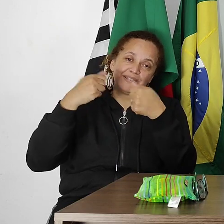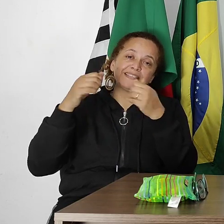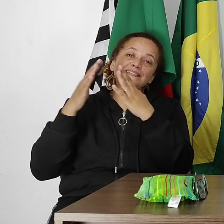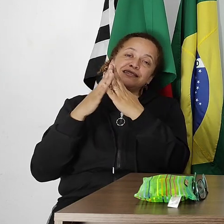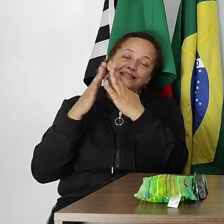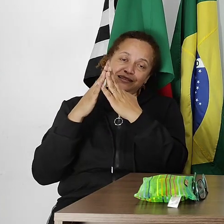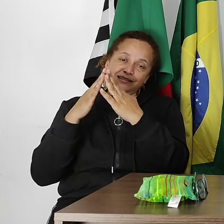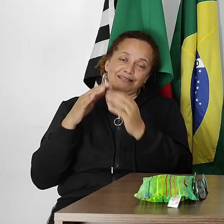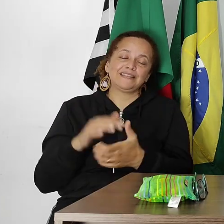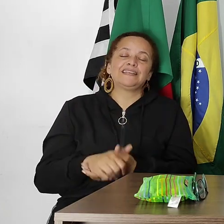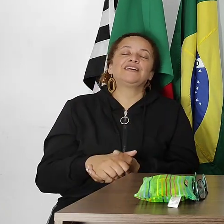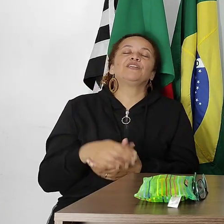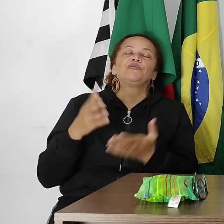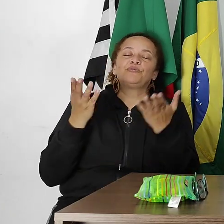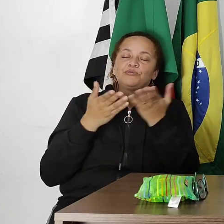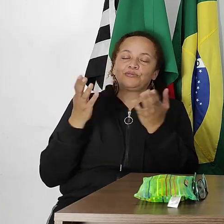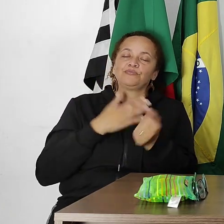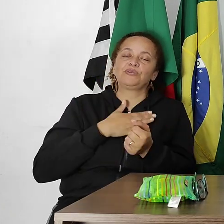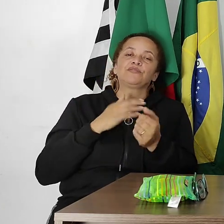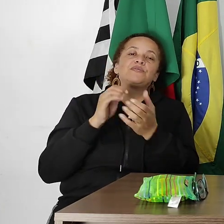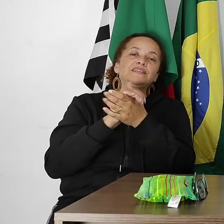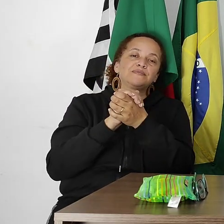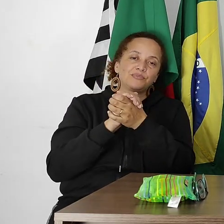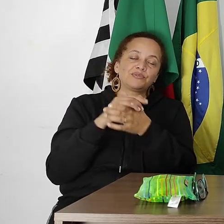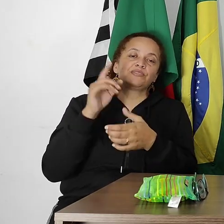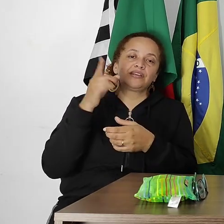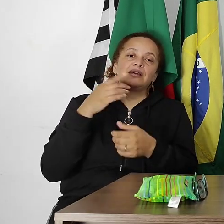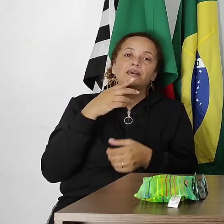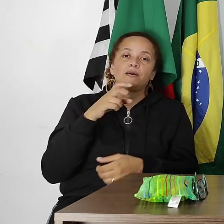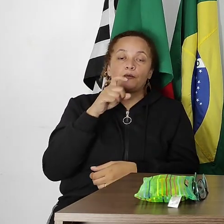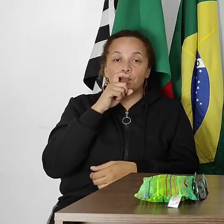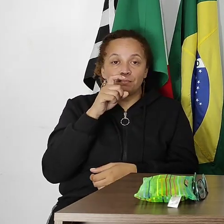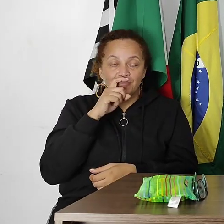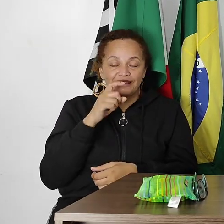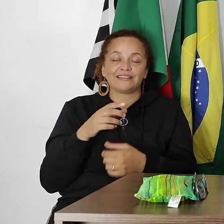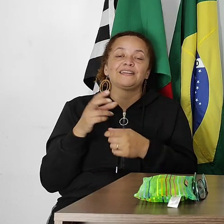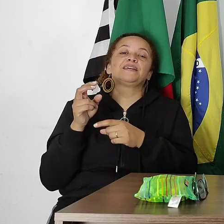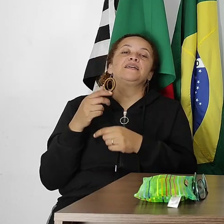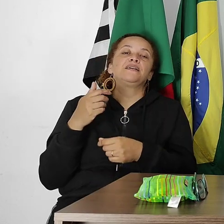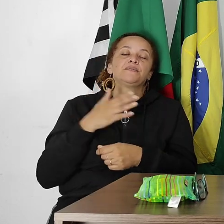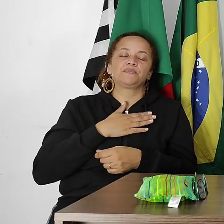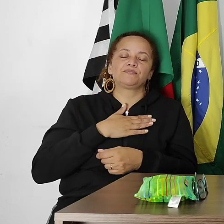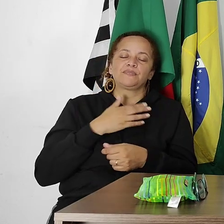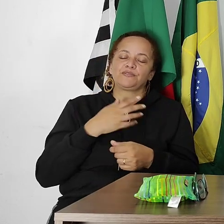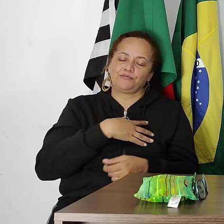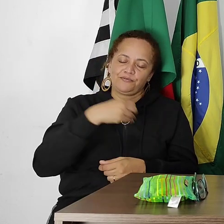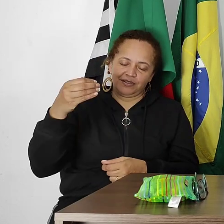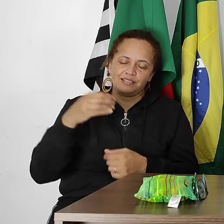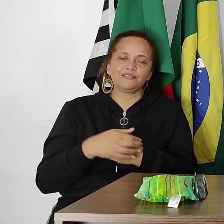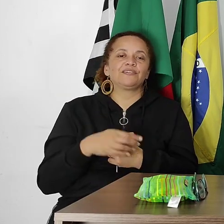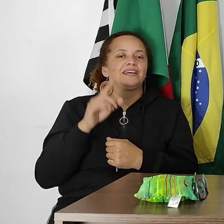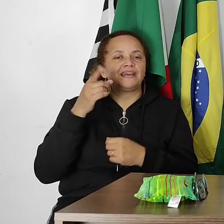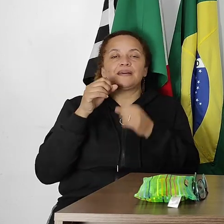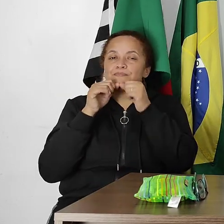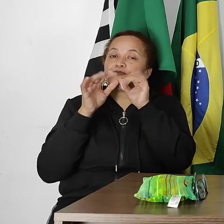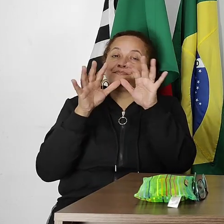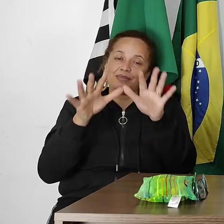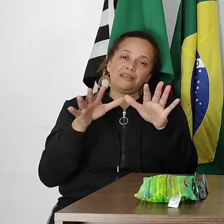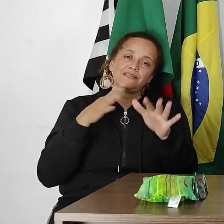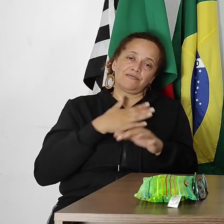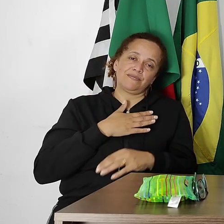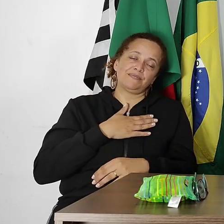sempre quis para o meu filho. Hoje o meu marido é uma bênção nas nossas vidas. Às vezes eu fico,